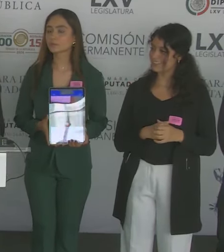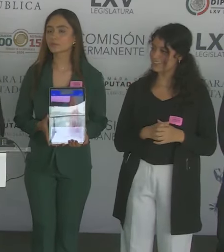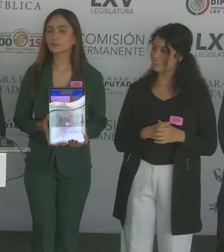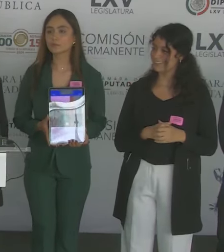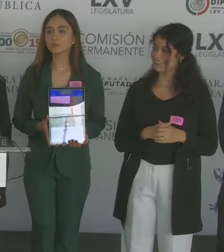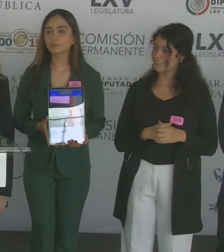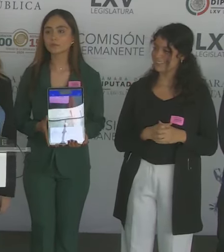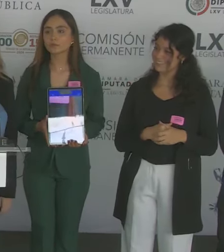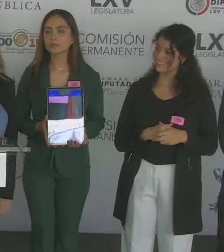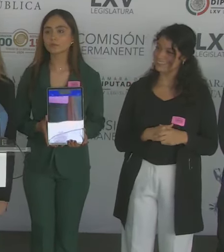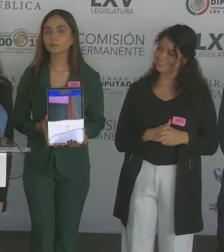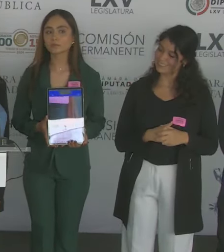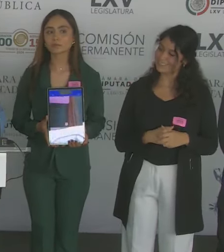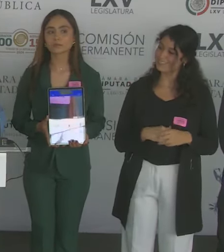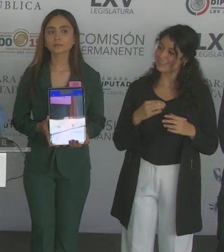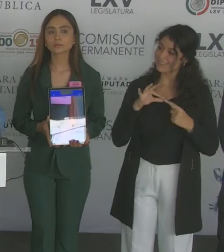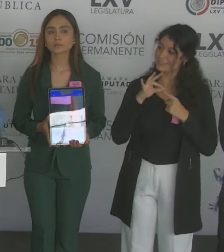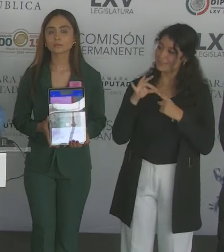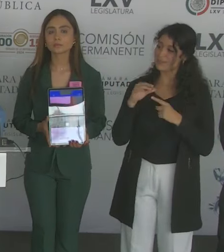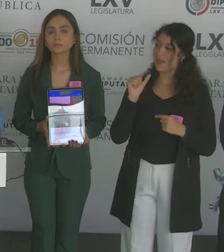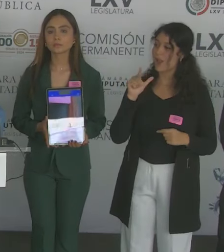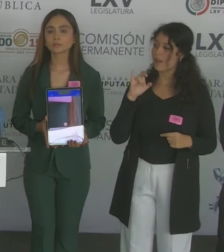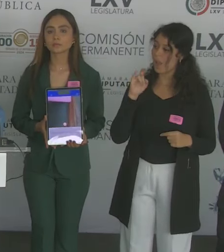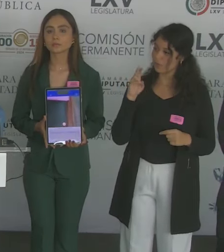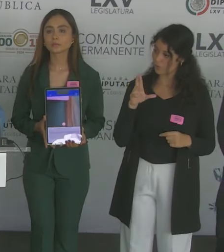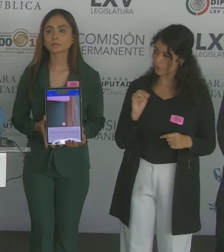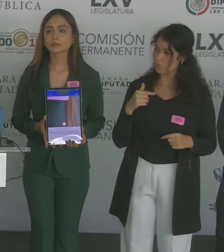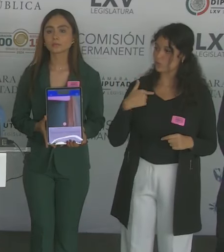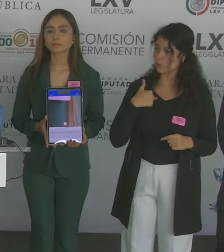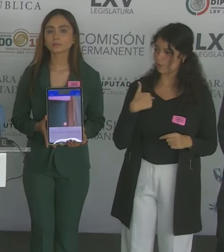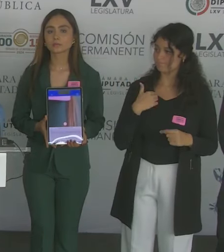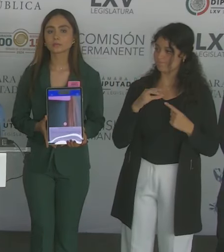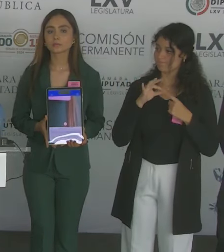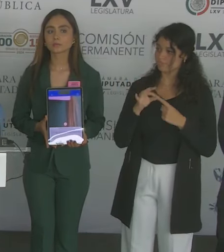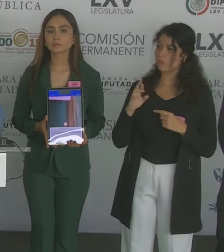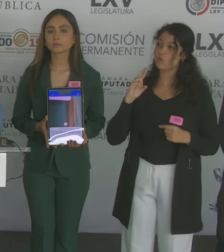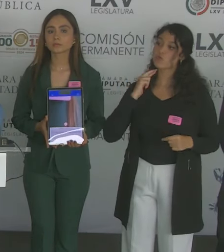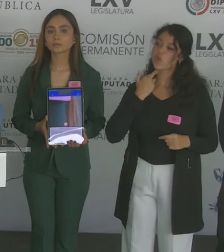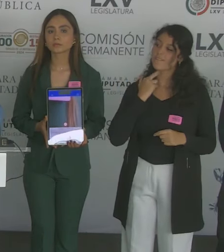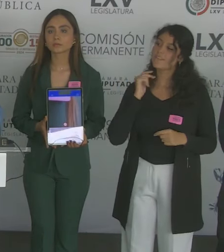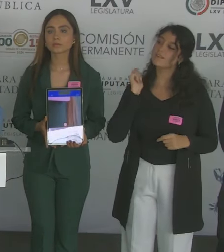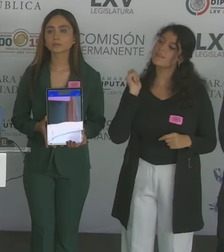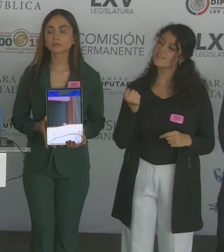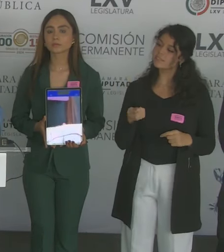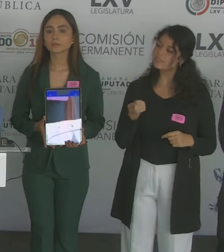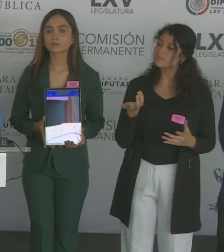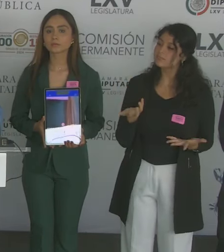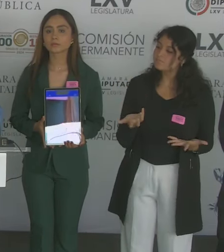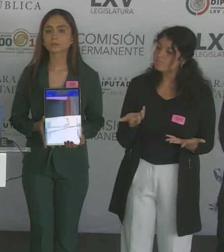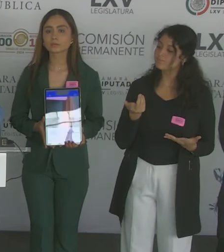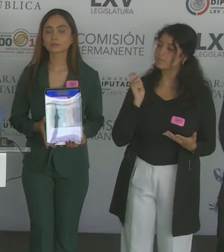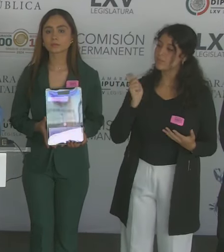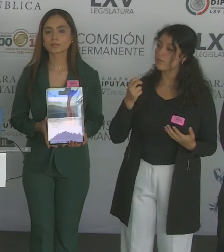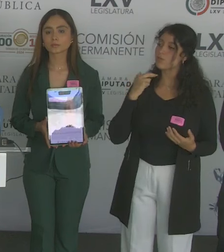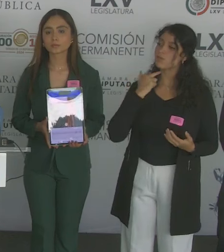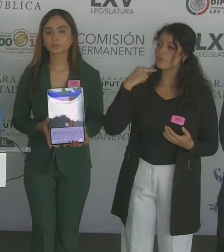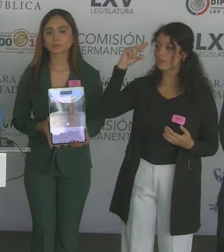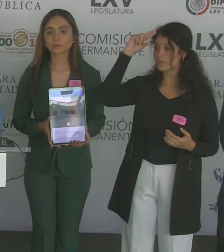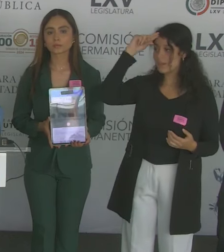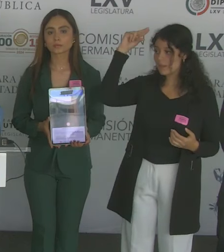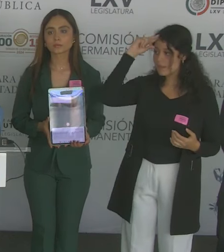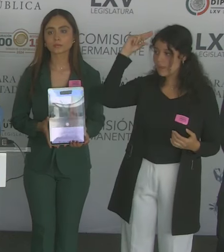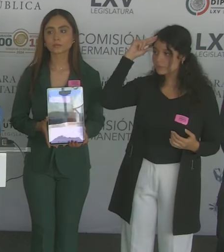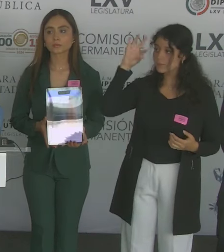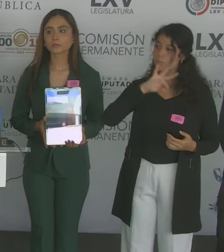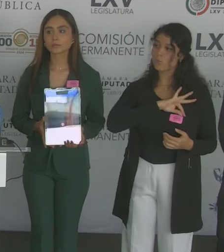Damián me presento soy Alejandro Damián y dar la demostración del Avatar nuestro Avatar mediante el uso de Inteligencia artificial es capaz